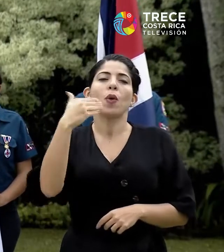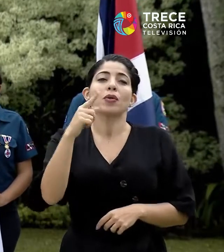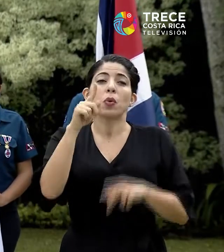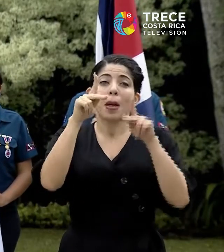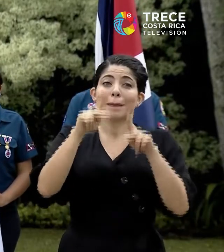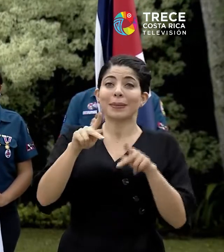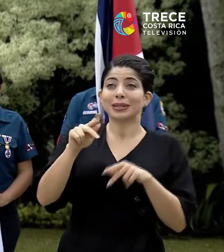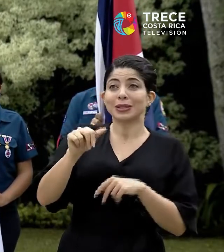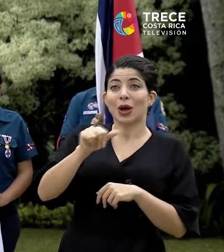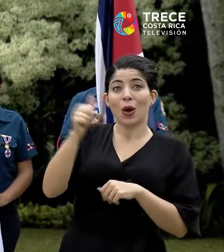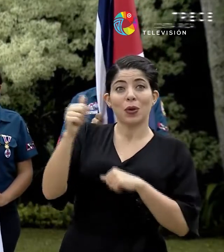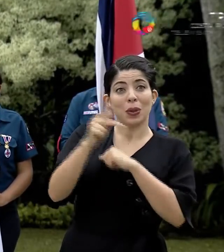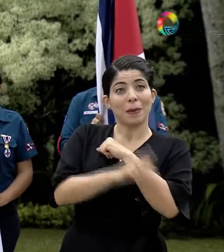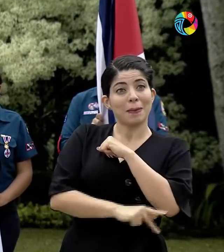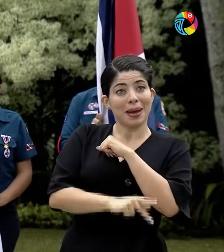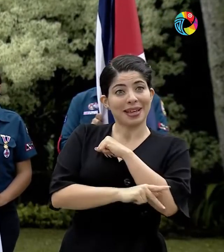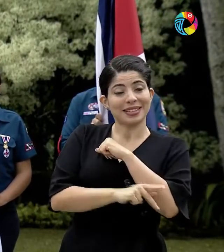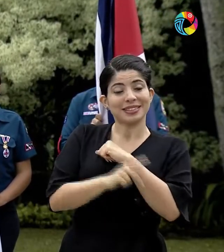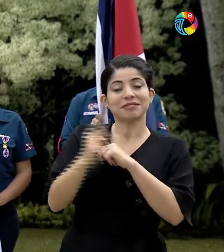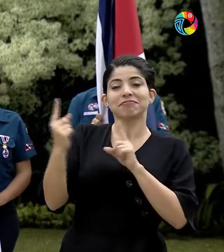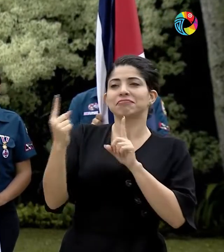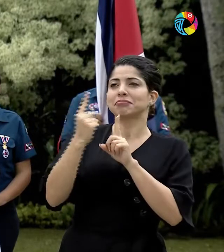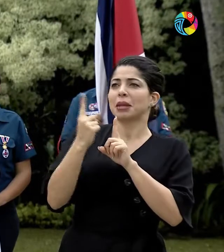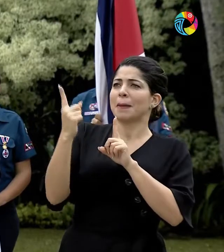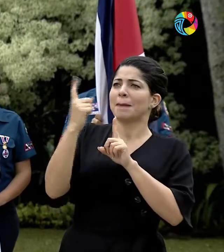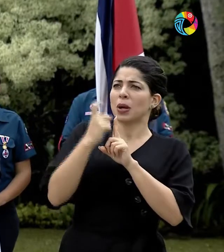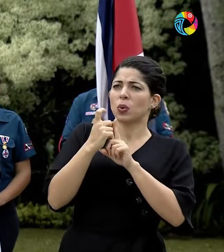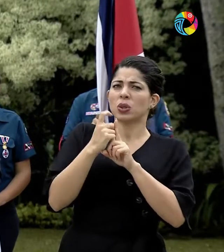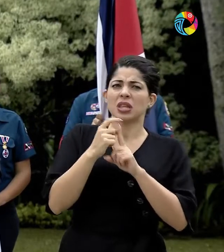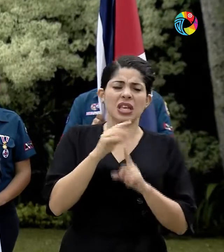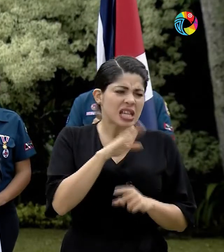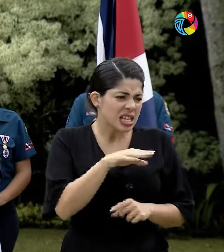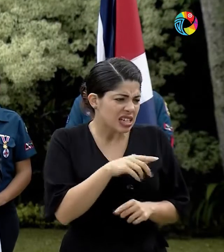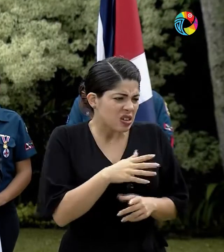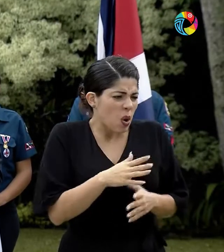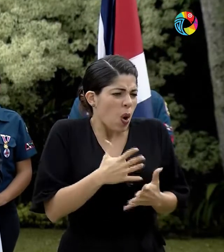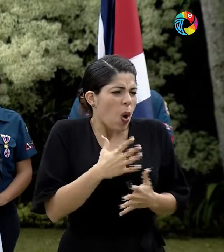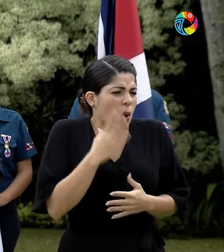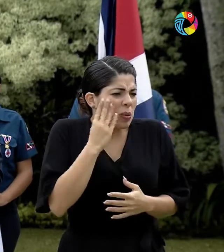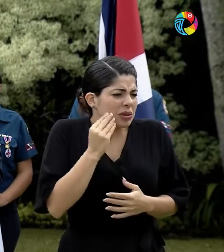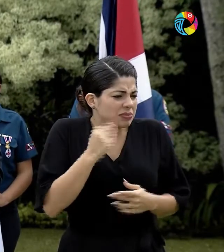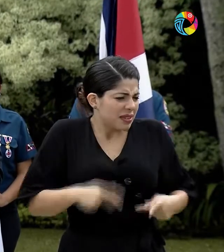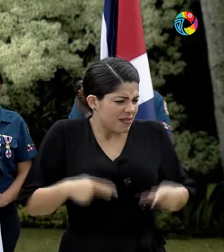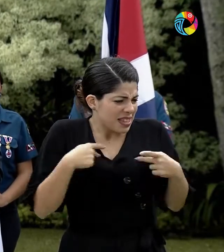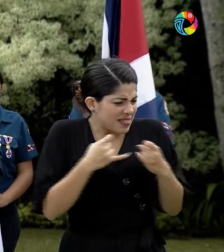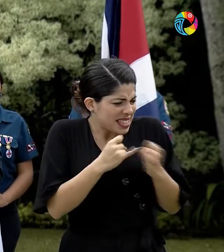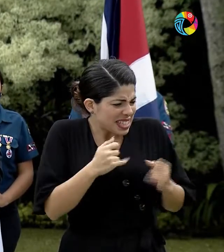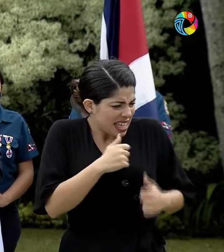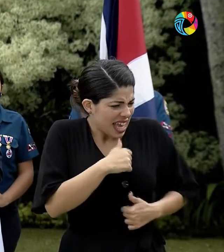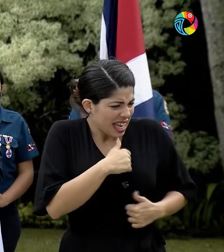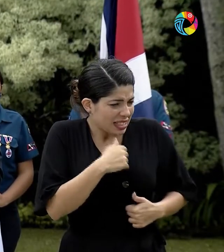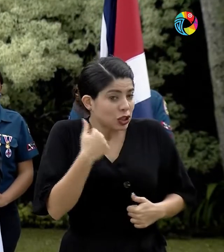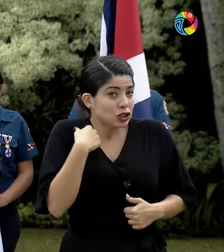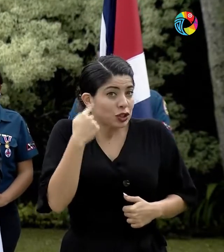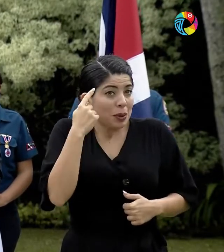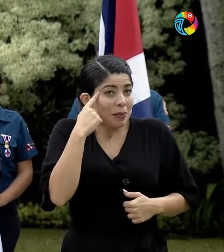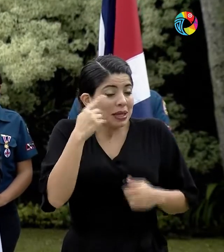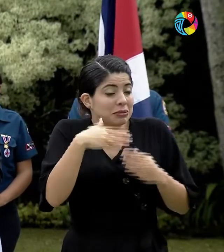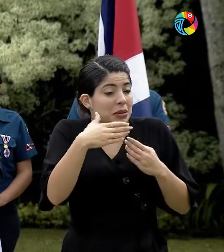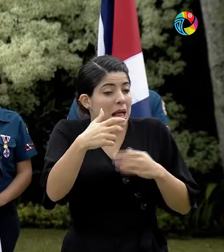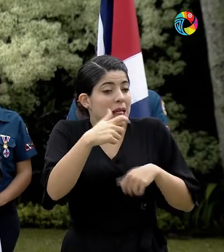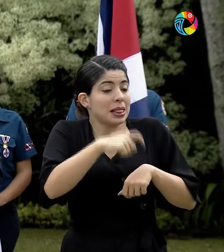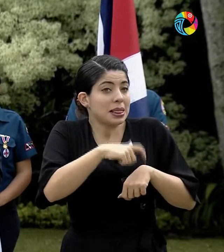de otro país le pregunta: ¿y cómo es vivir sin un ejército? Y yo pensé que con el